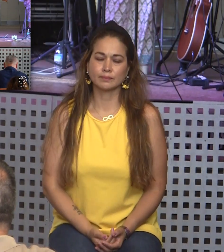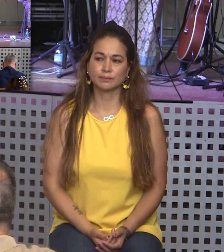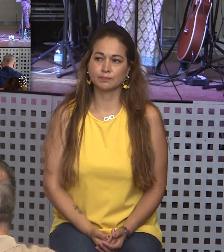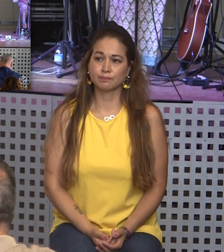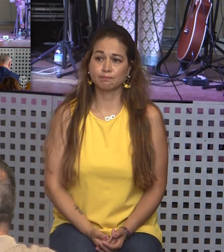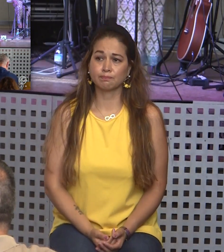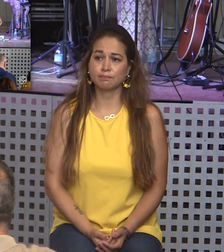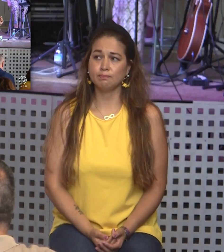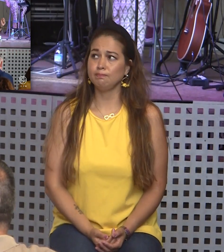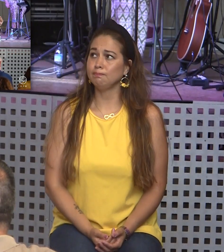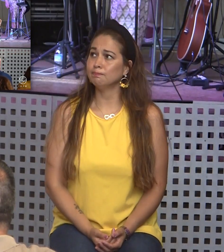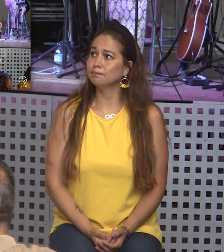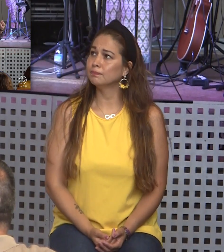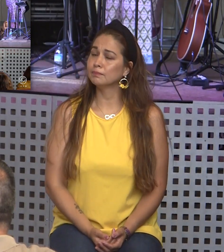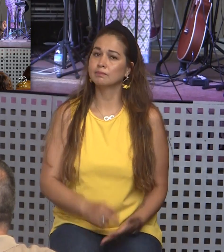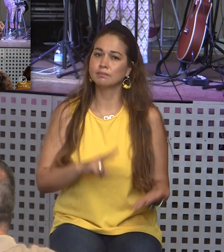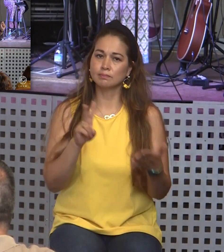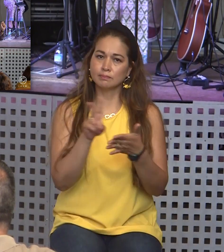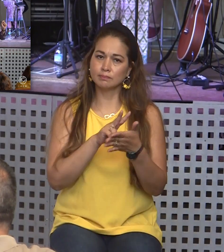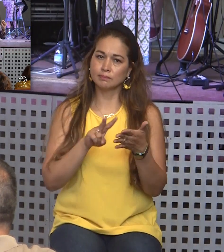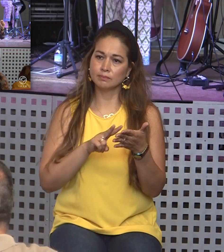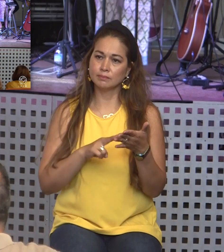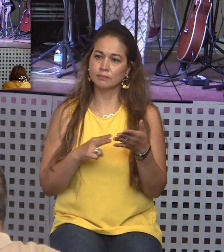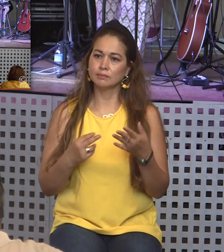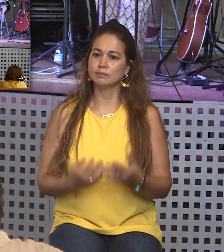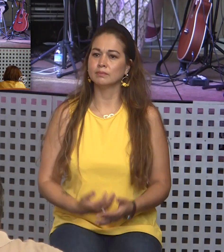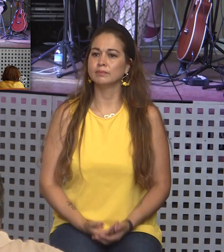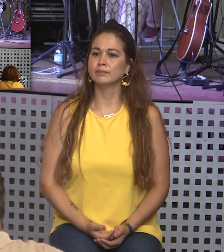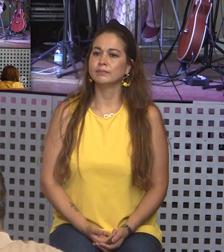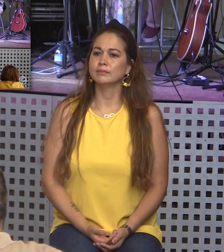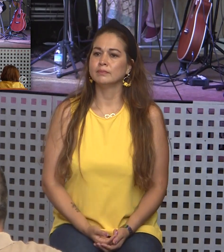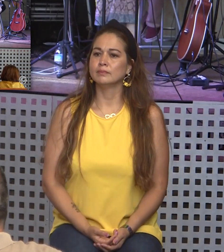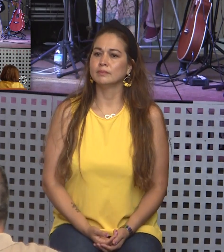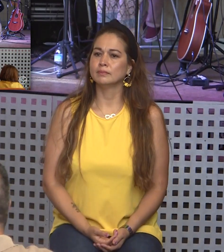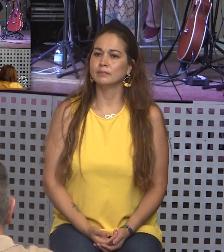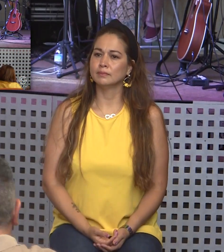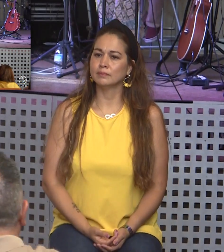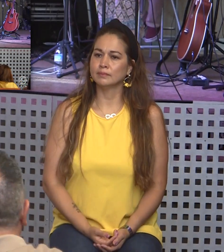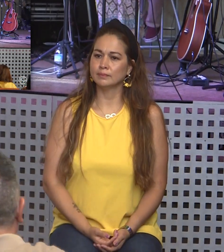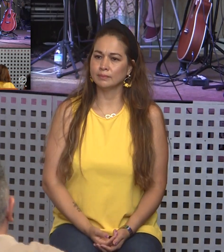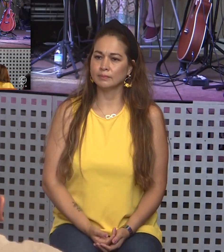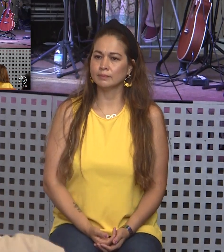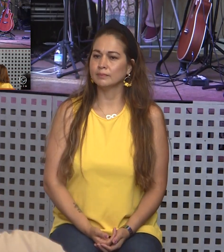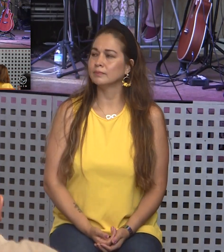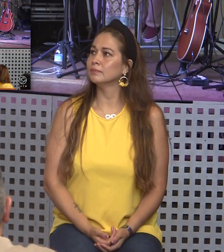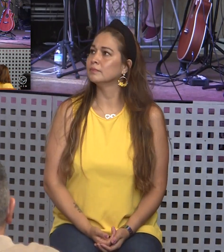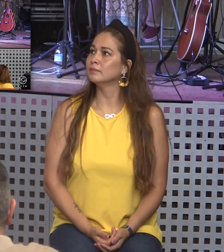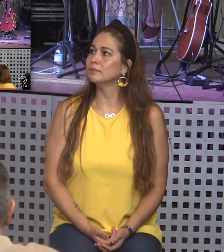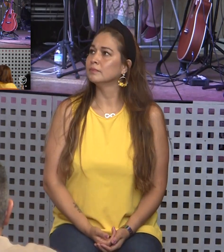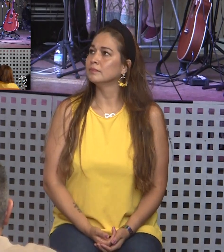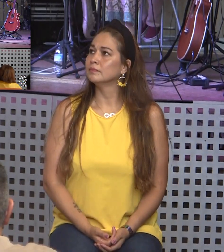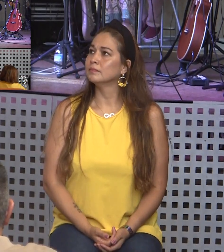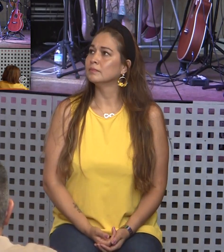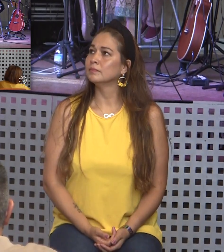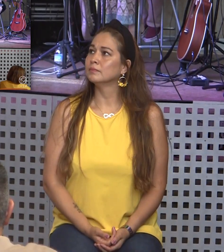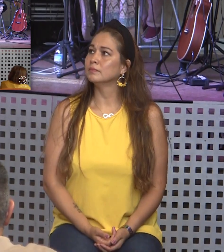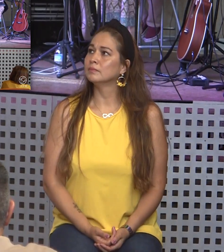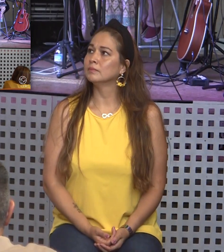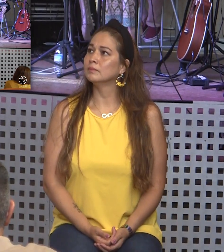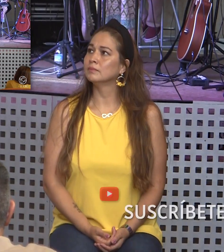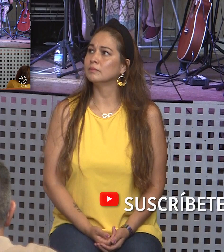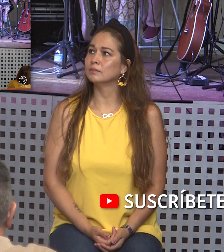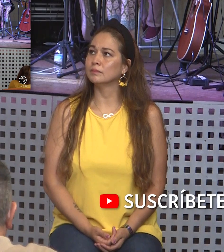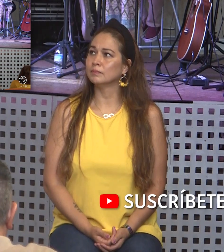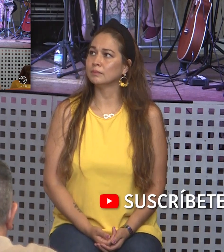Rápida y voy a ir saltando, ¿vale? Es la siguiente. Vivimos en la era del Espíritu Santo.